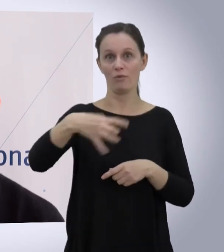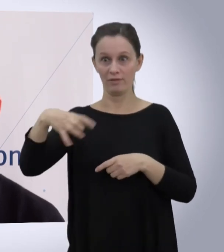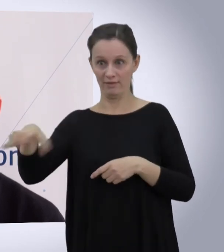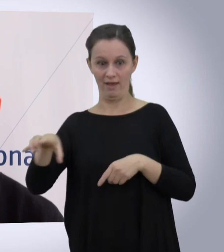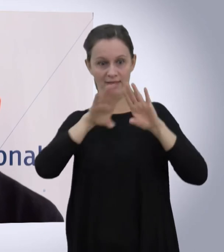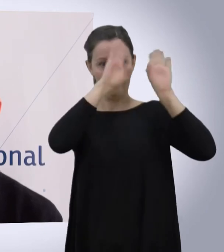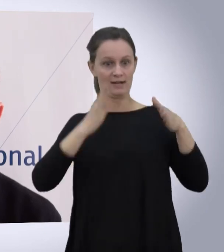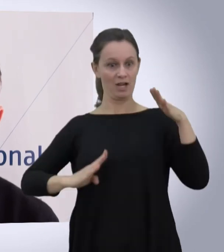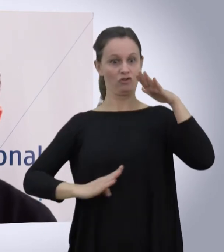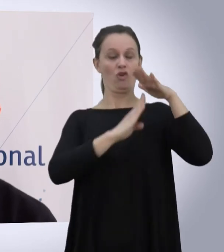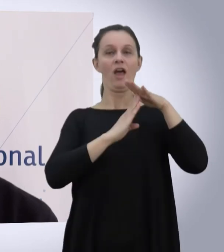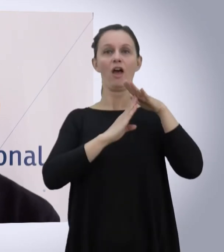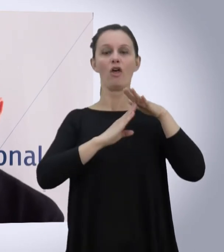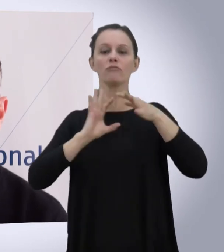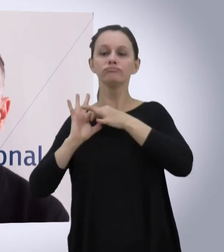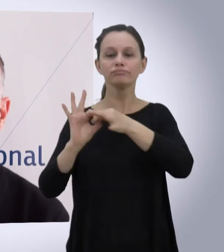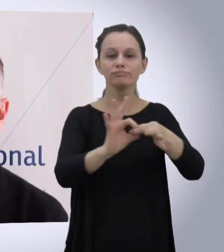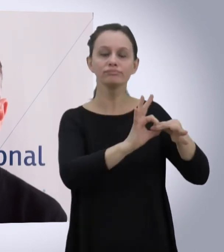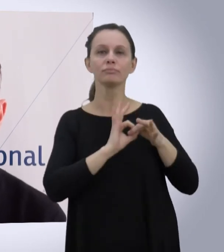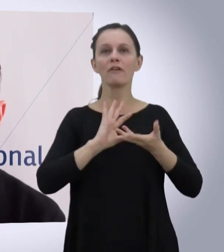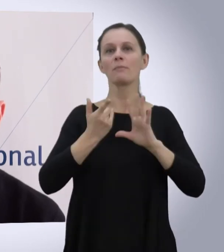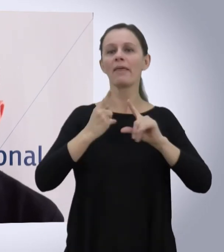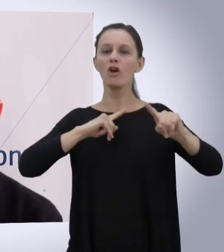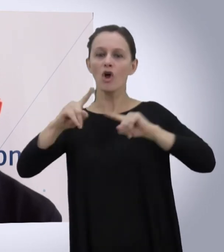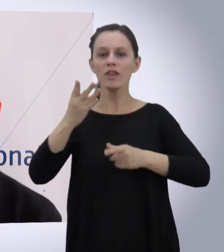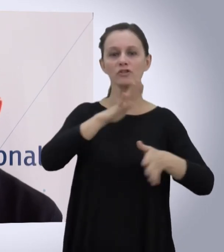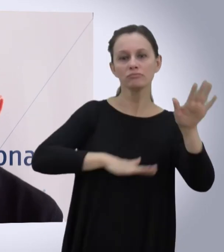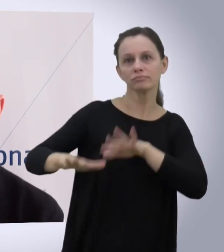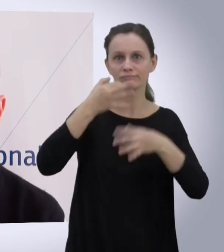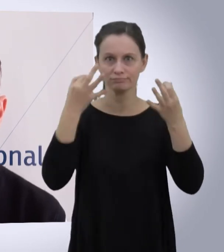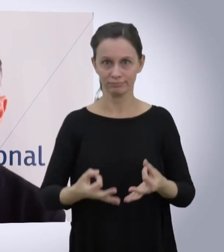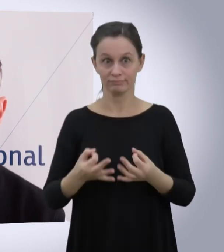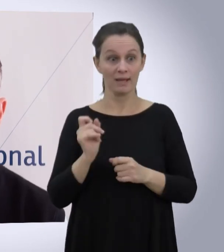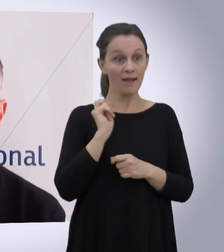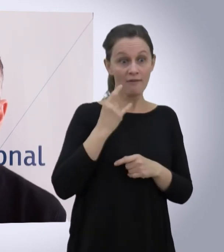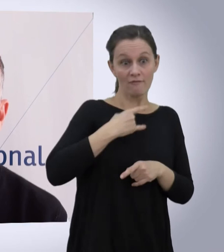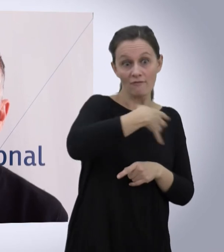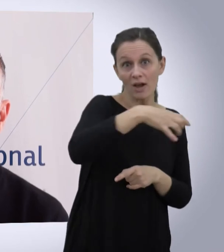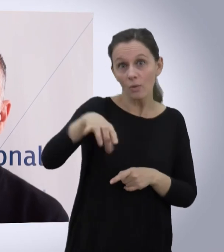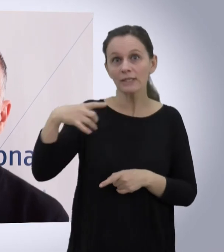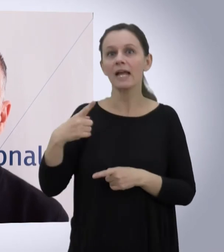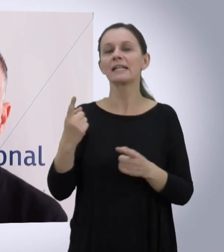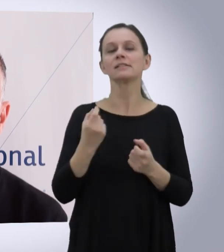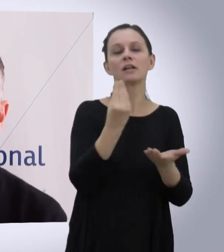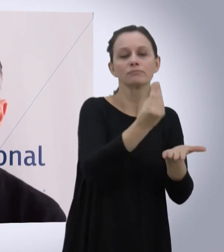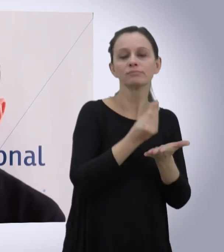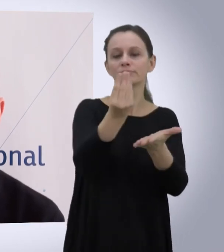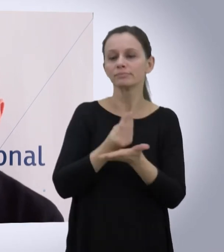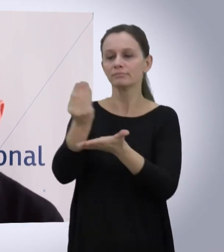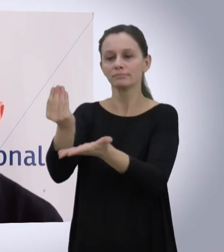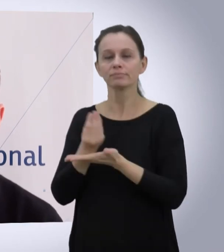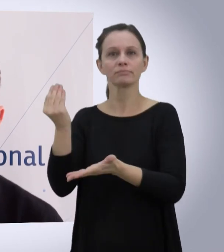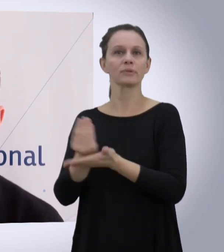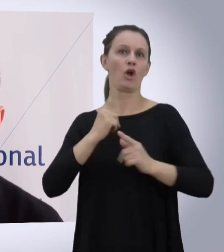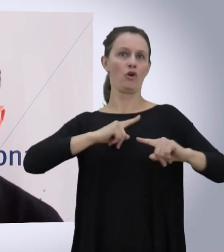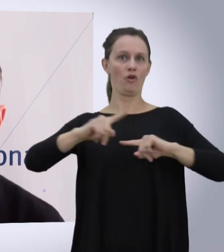rectorado y las facultades. Para poder llevar adelante esto, cada facultad deberá tener un coordinador que trabajará de manera